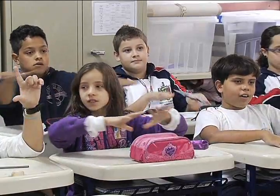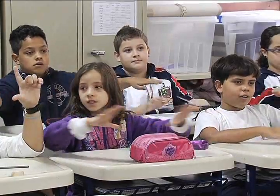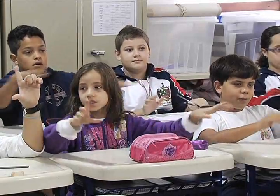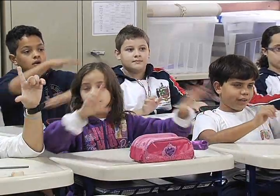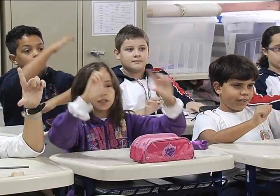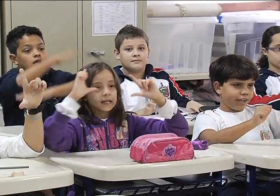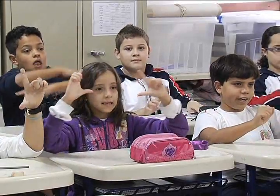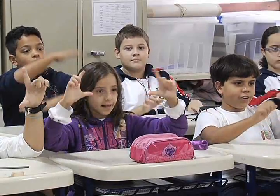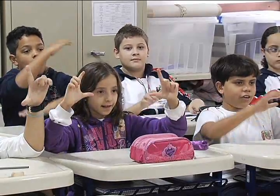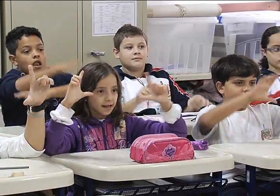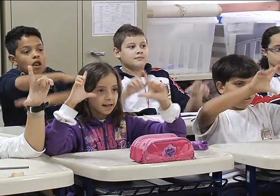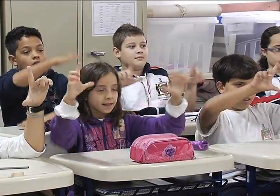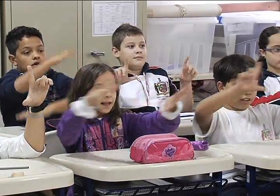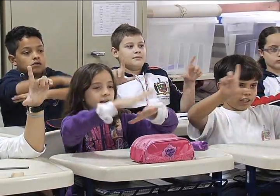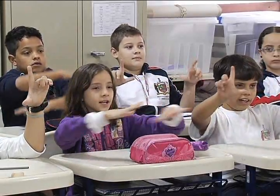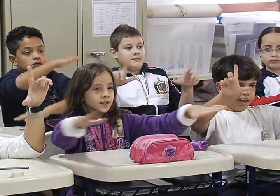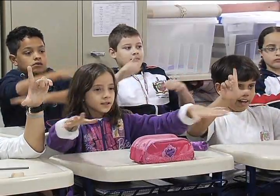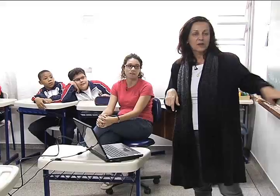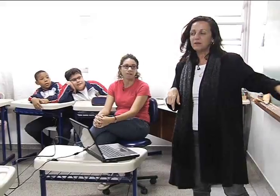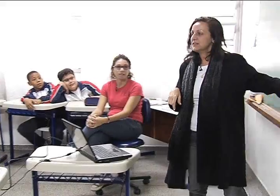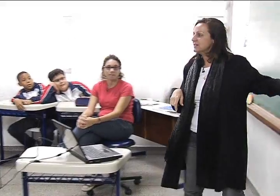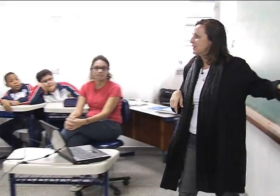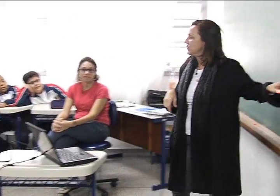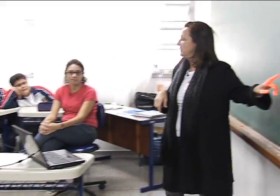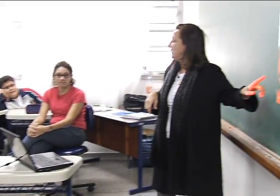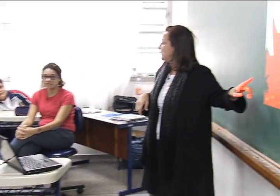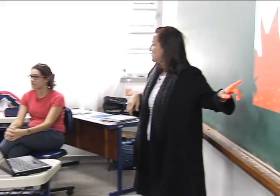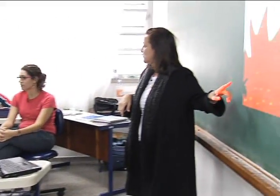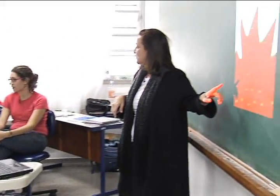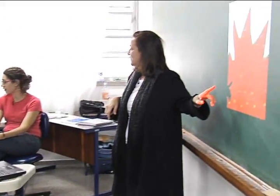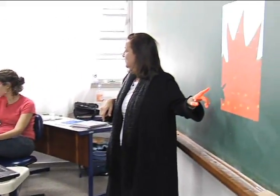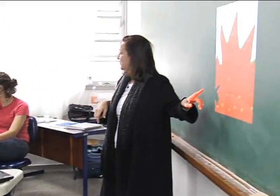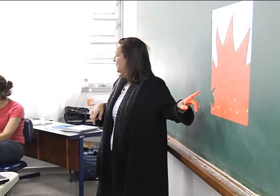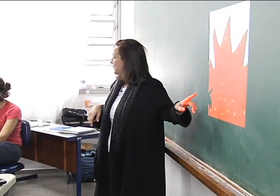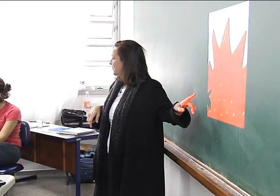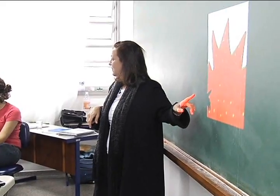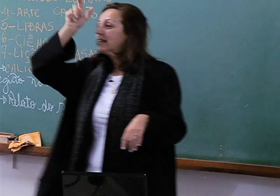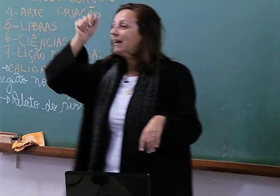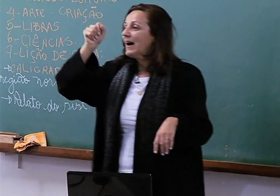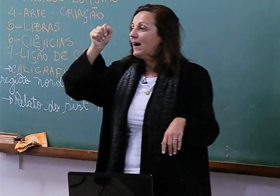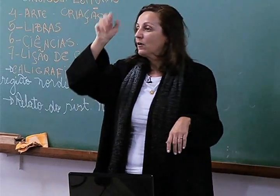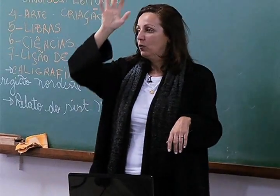para alunos ouvintes e funcionários. O que vocês acham que é isso? Galo.